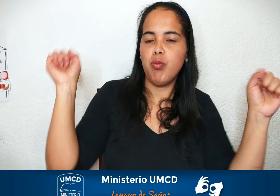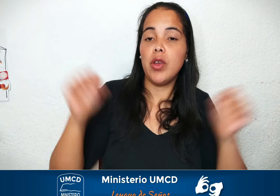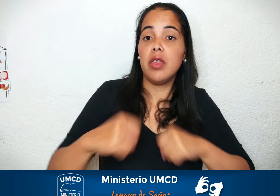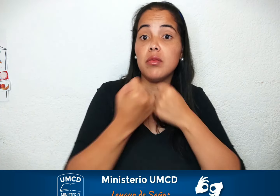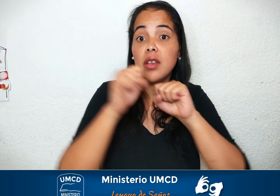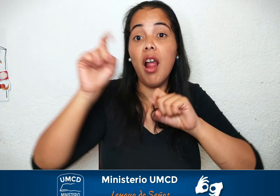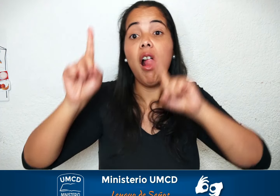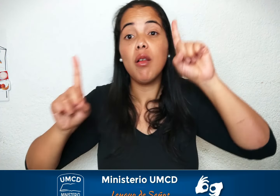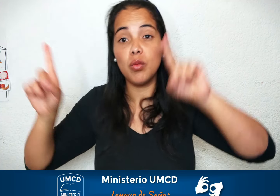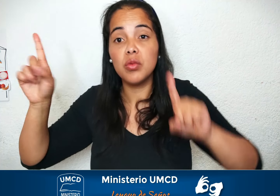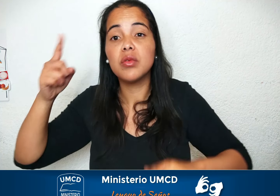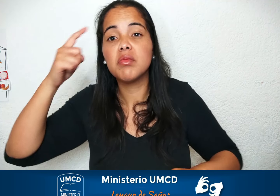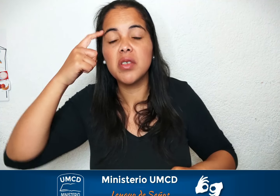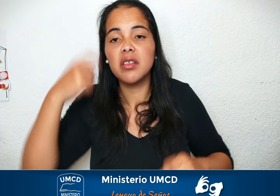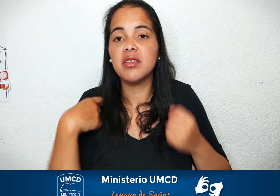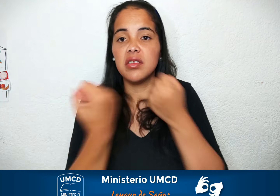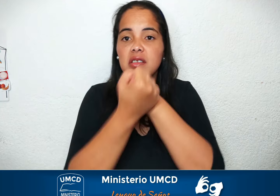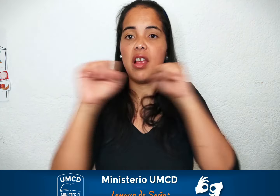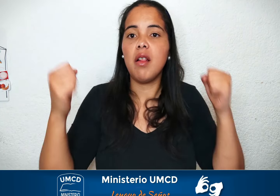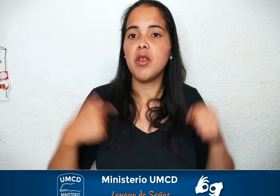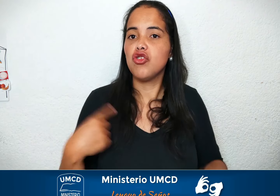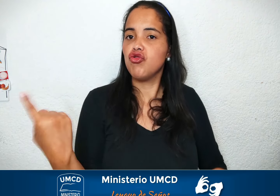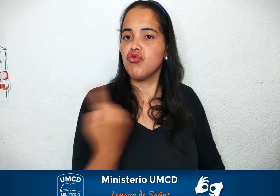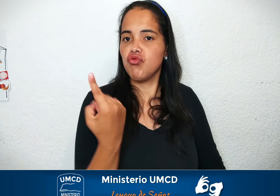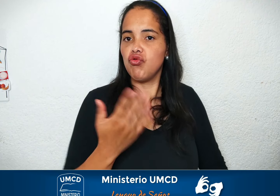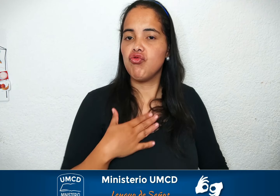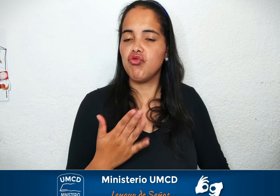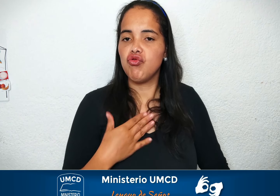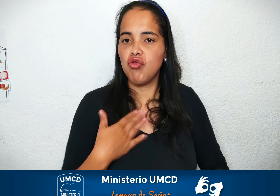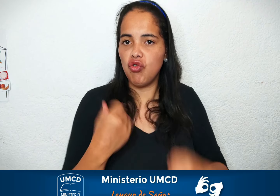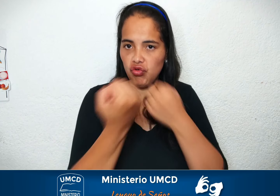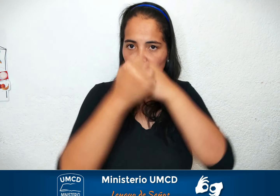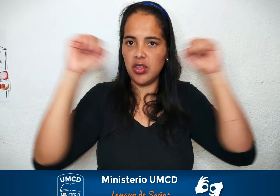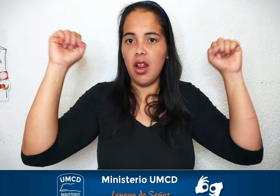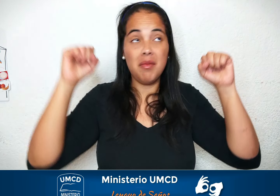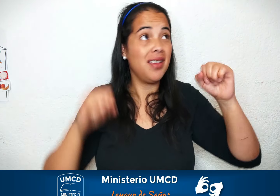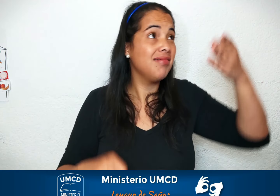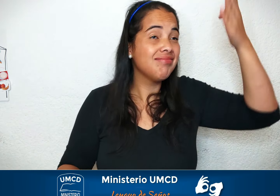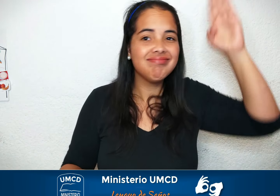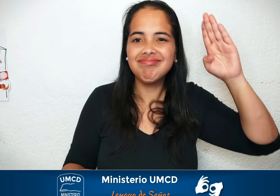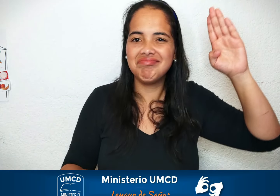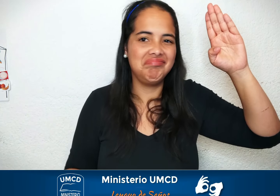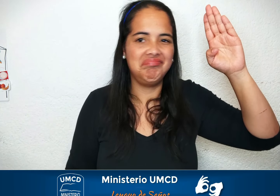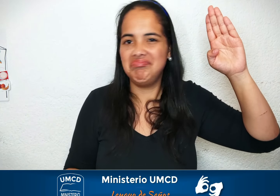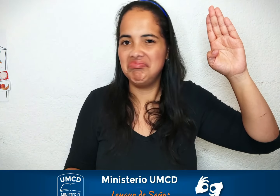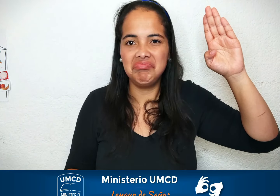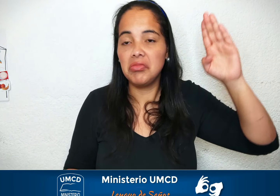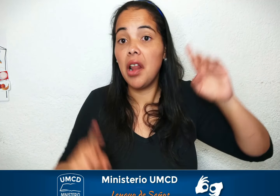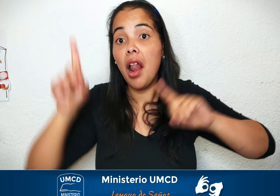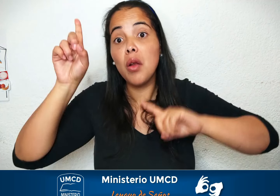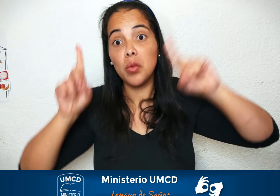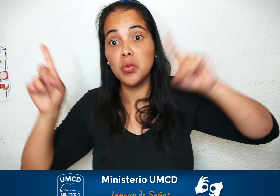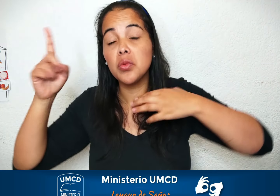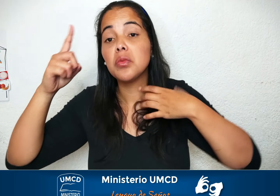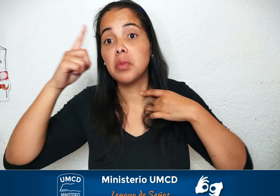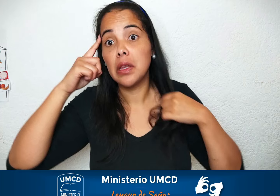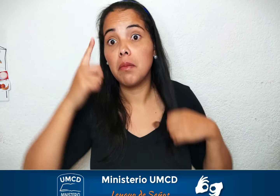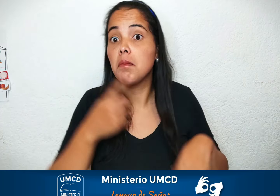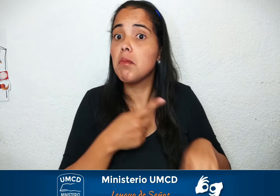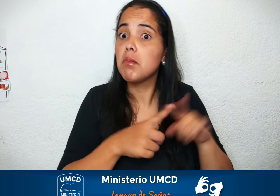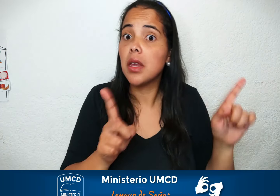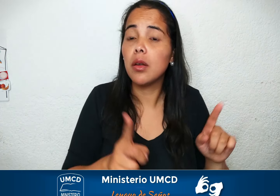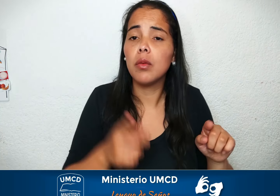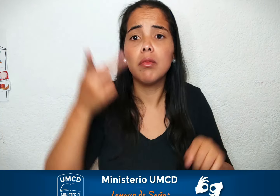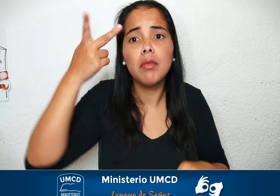ahora sigue pensando de que la salvación tiene que ser obtenida por méritos propios. Entonces el mensaje de la salvación